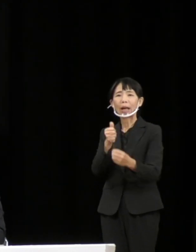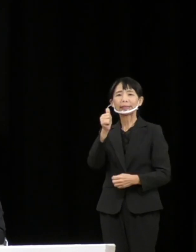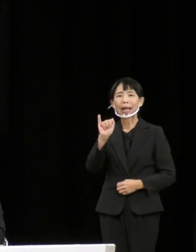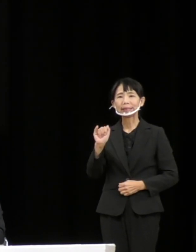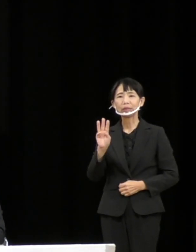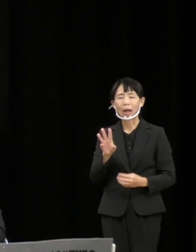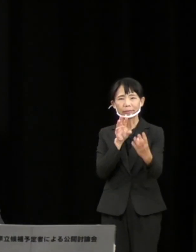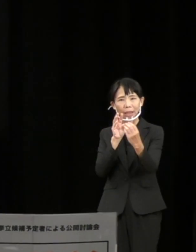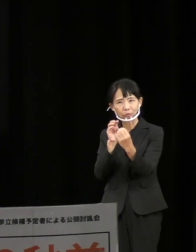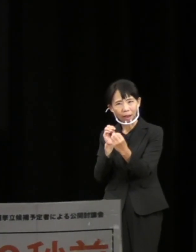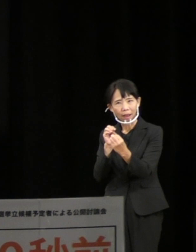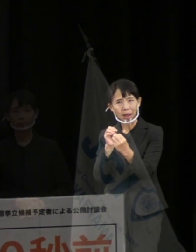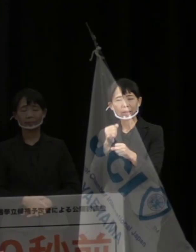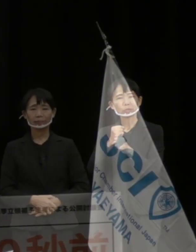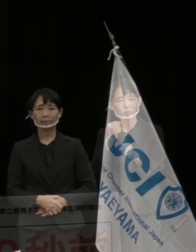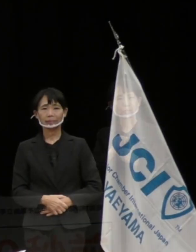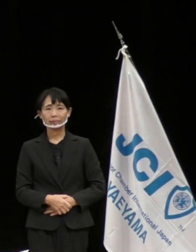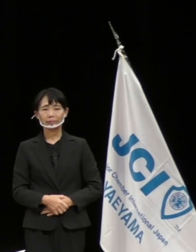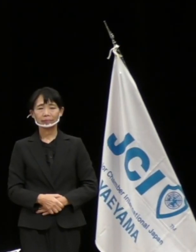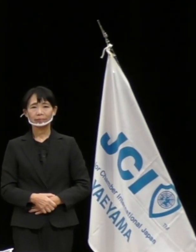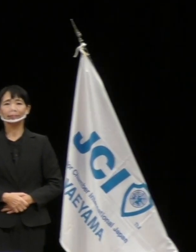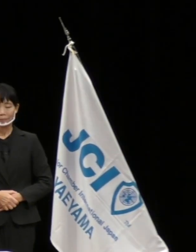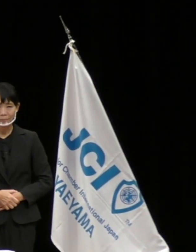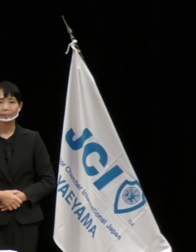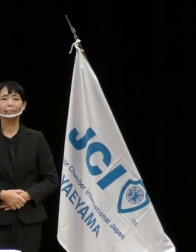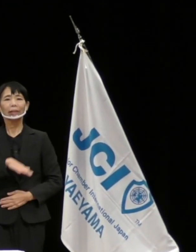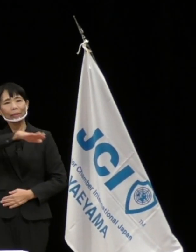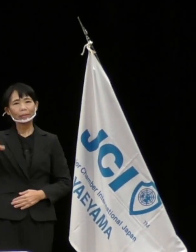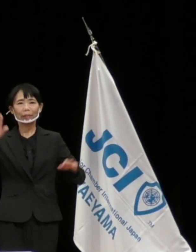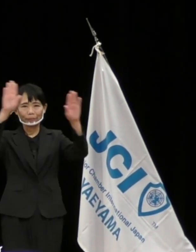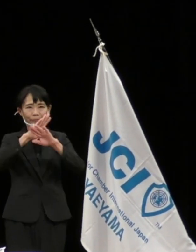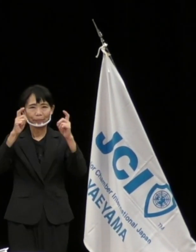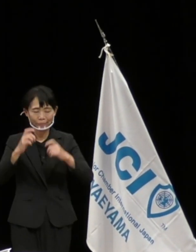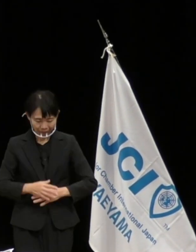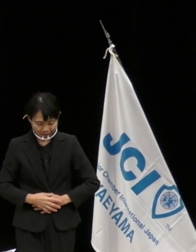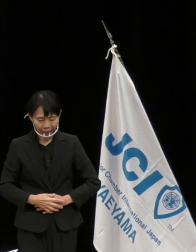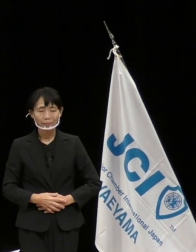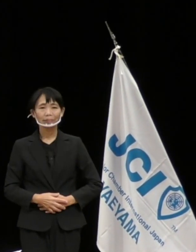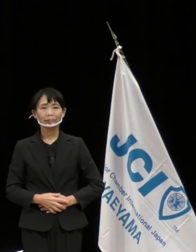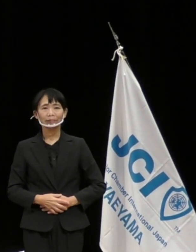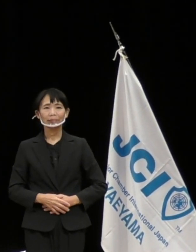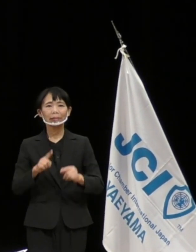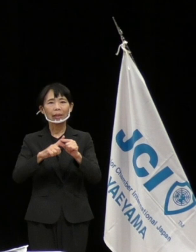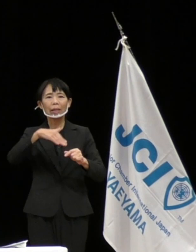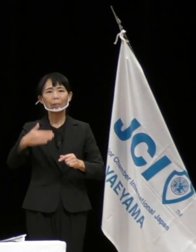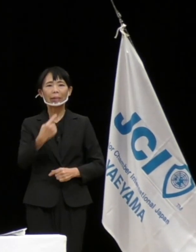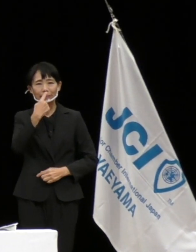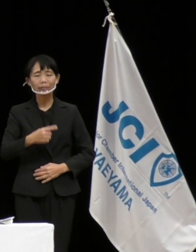を基本理念といたしますはいえーみなさまこんばんは中山したか